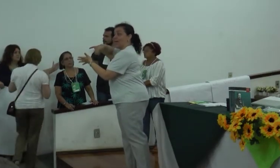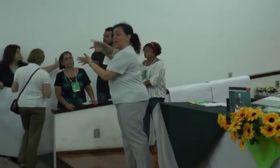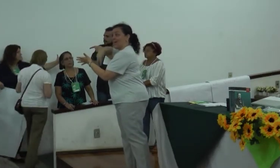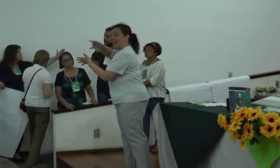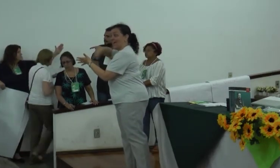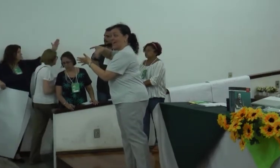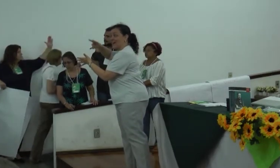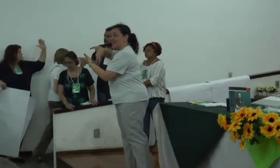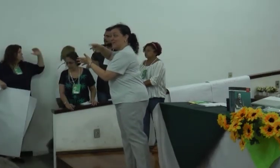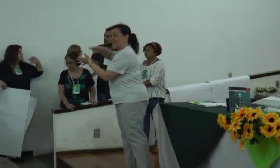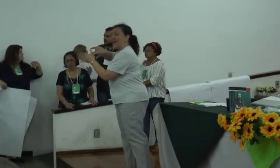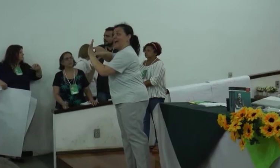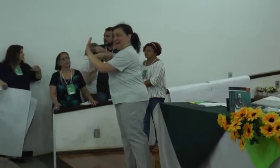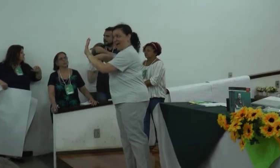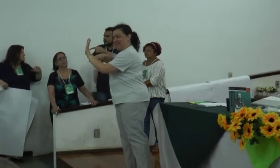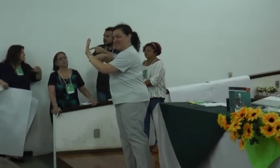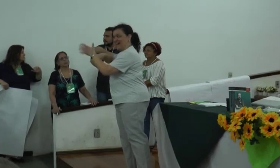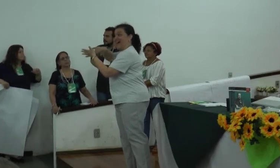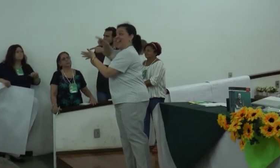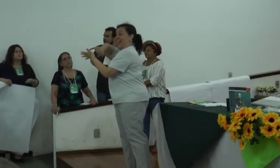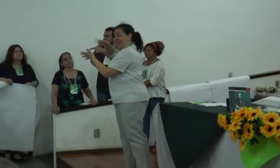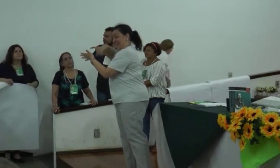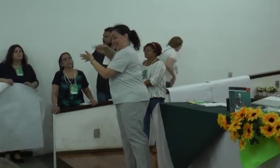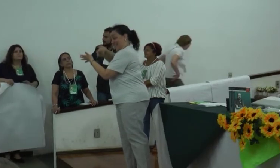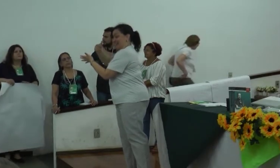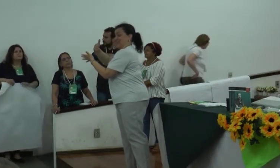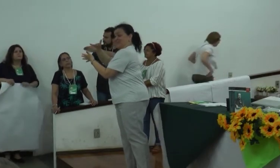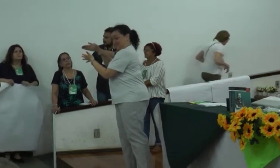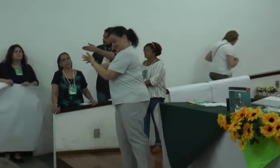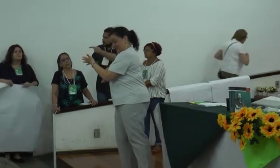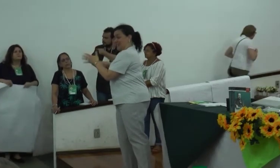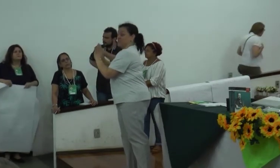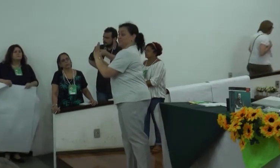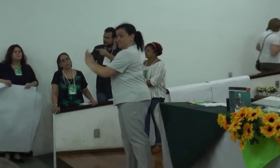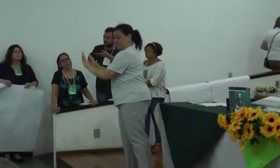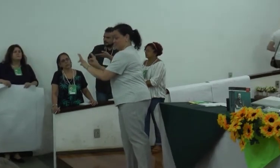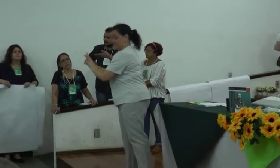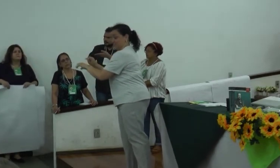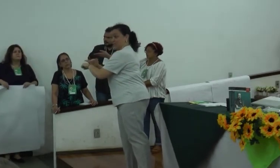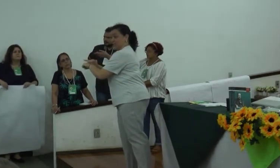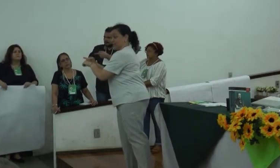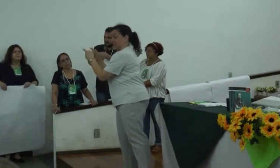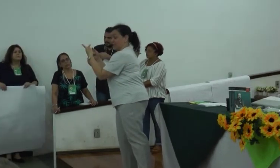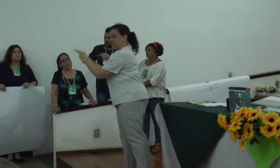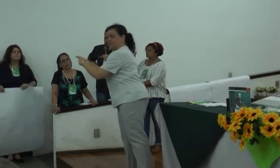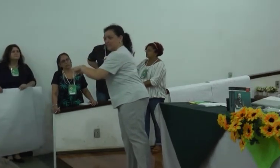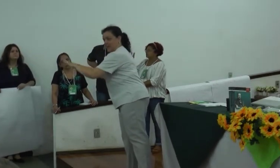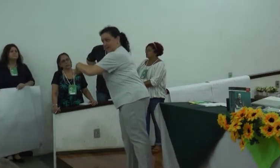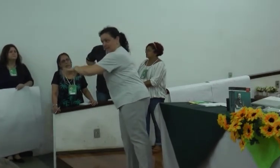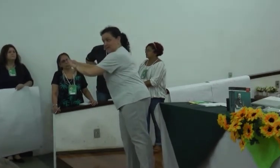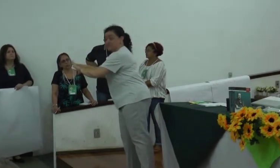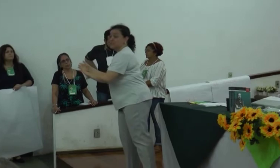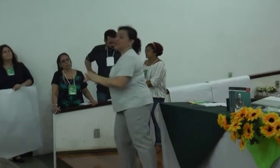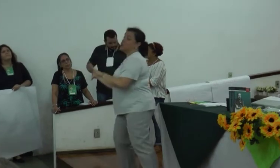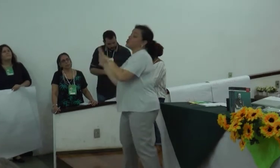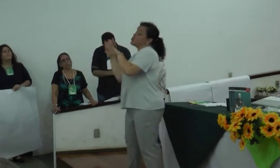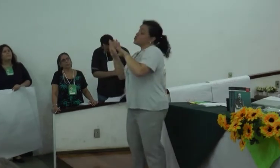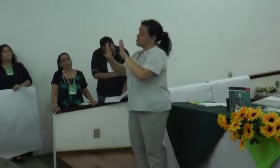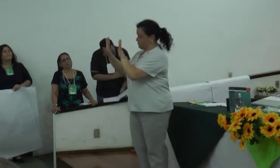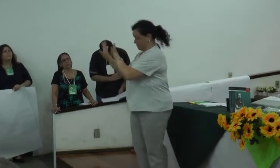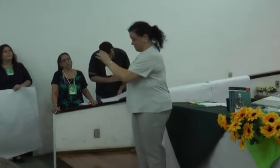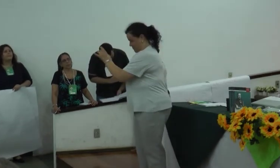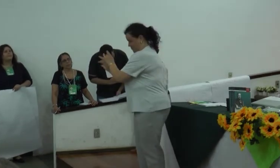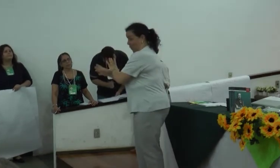O ouvinte leu o roteiro, calma, leu o roteiro, a estratégia